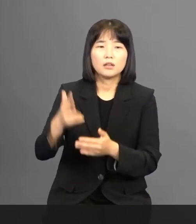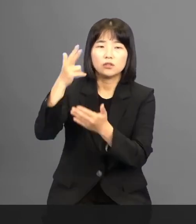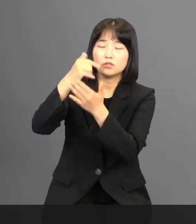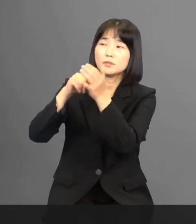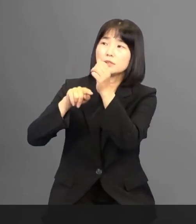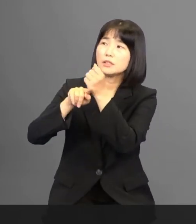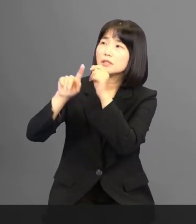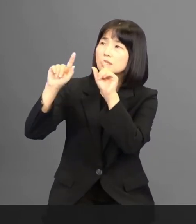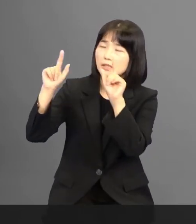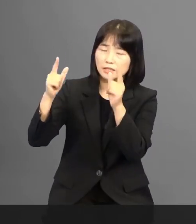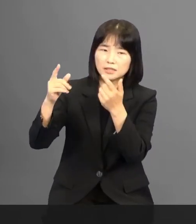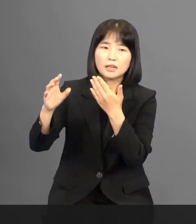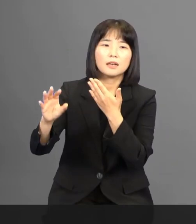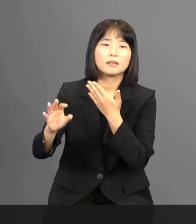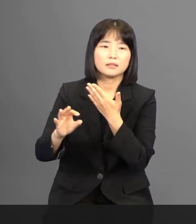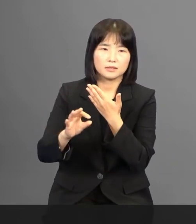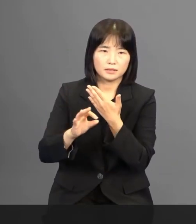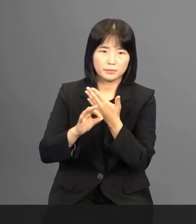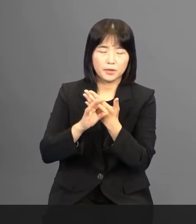나아가리다. 주님 뜻이